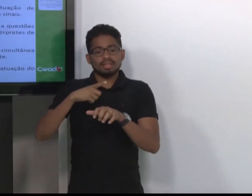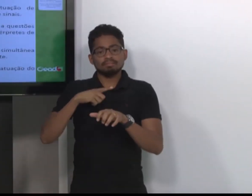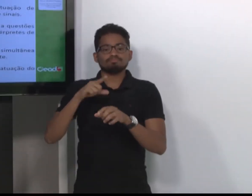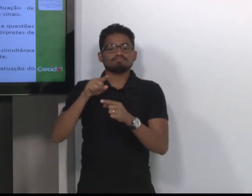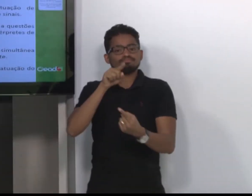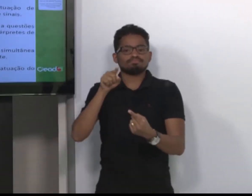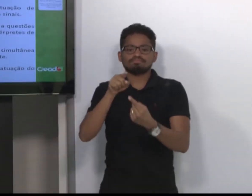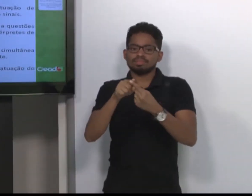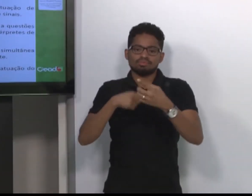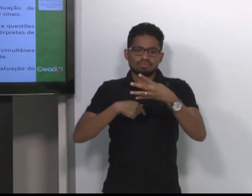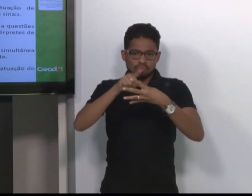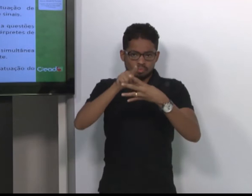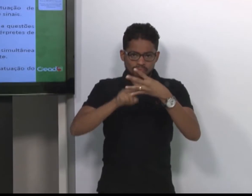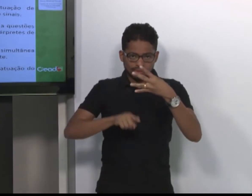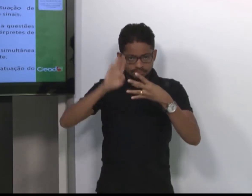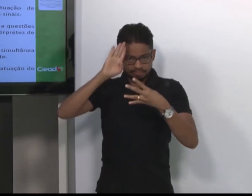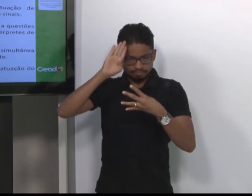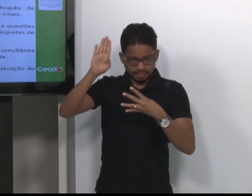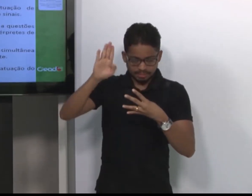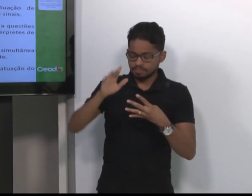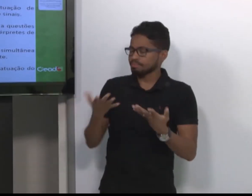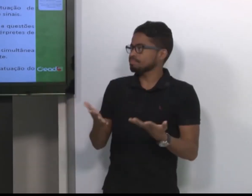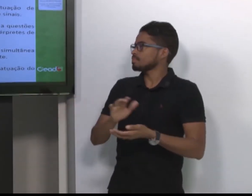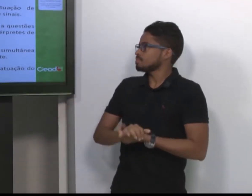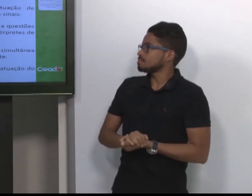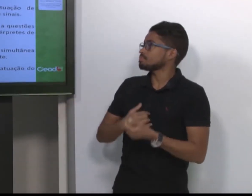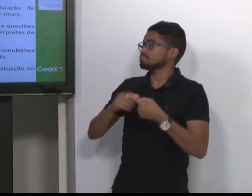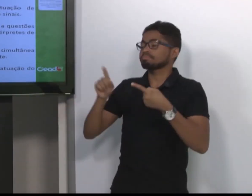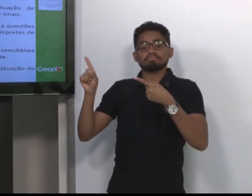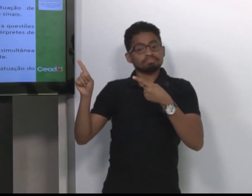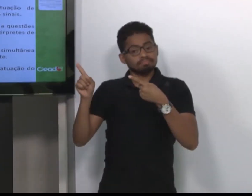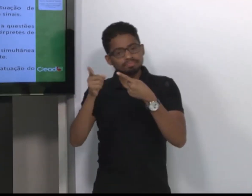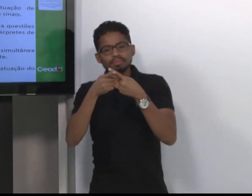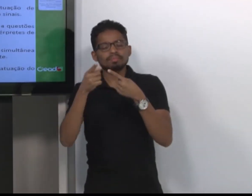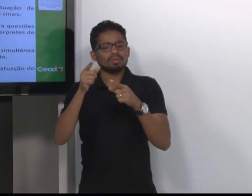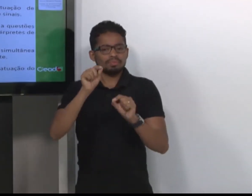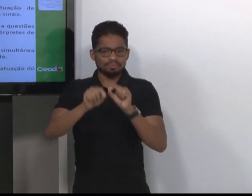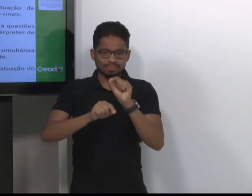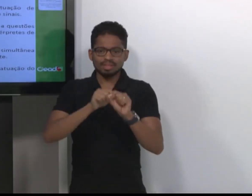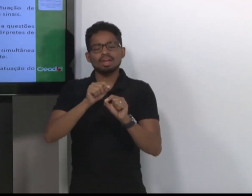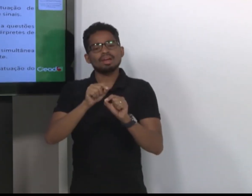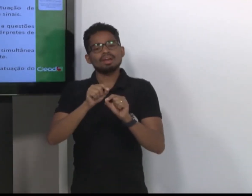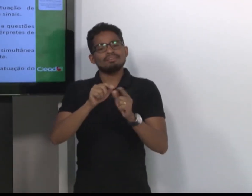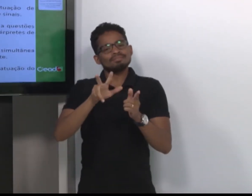Nessa disciplina, temos 4 objetivos principais. O primeiro,